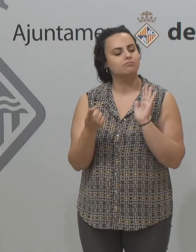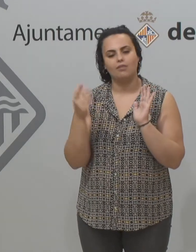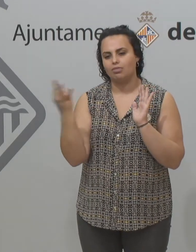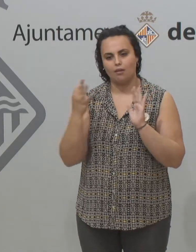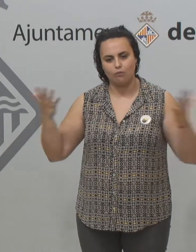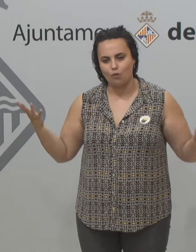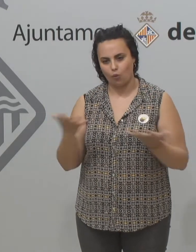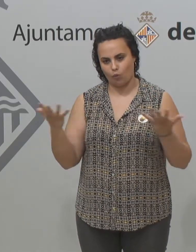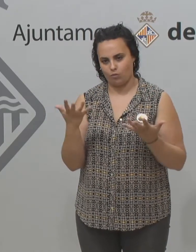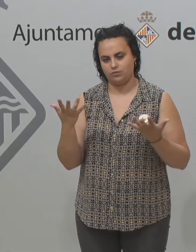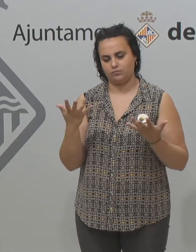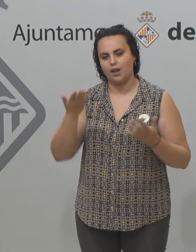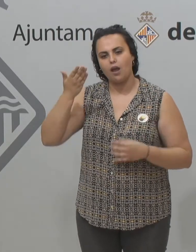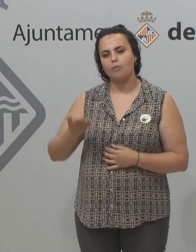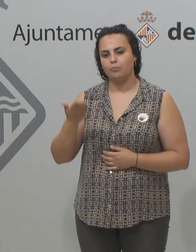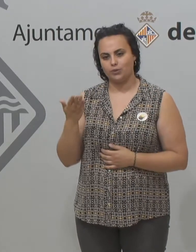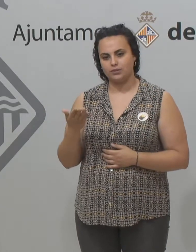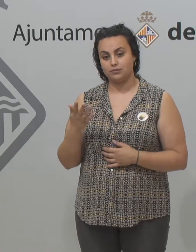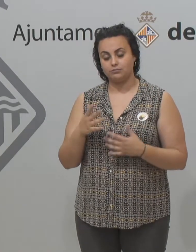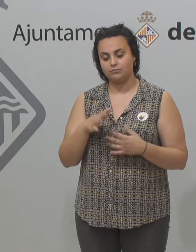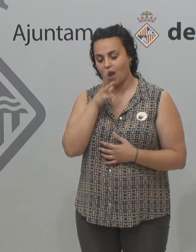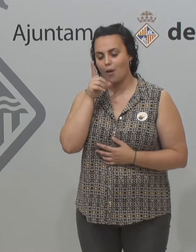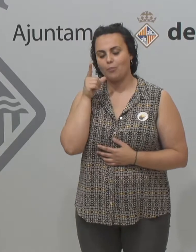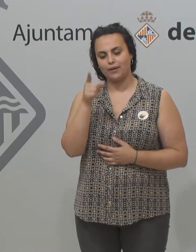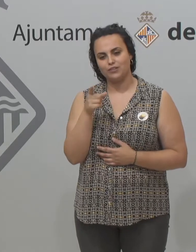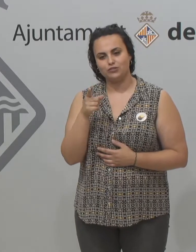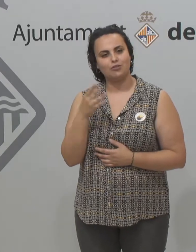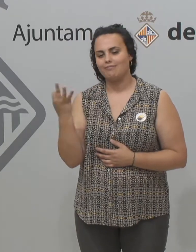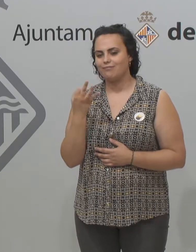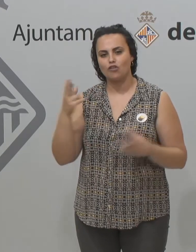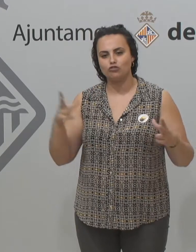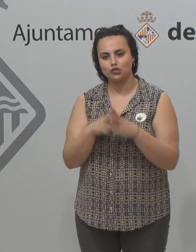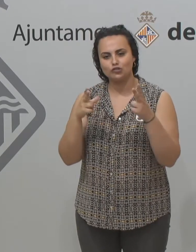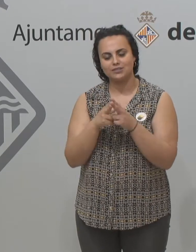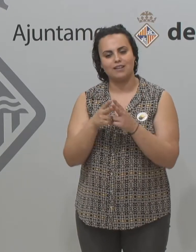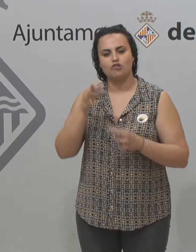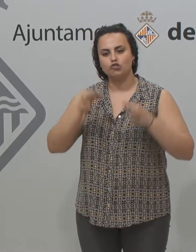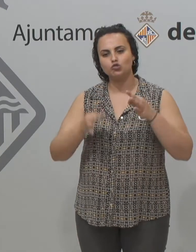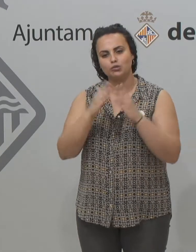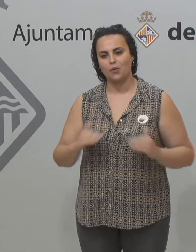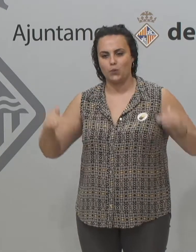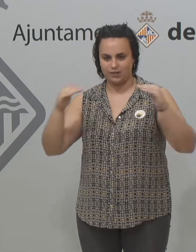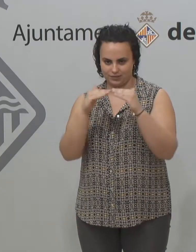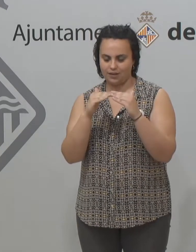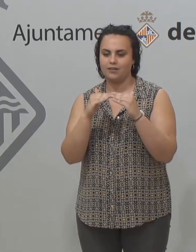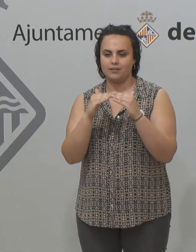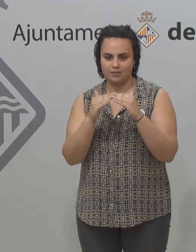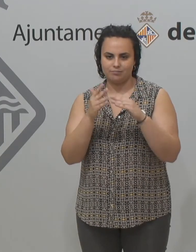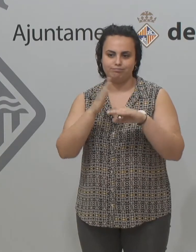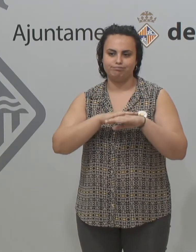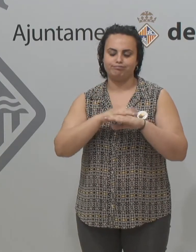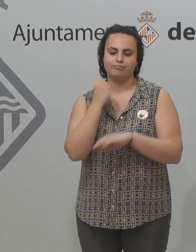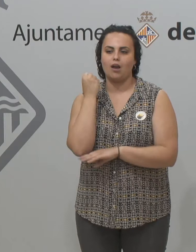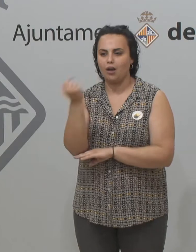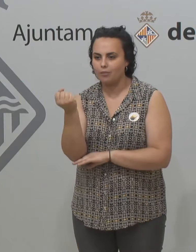això hem de contribuir a crear una societat més justa i més igualitària, donant també tots els mitjans